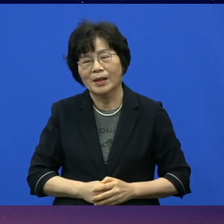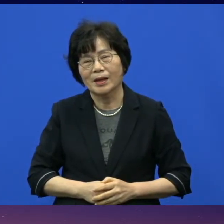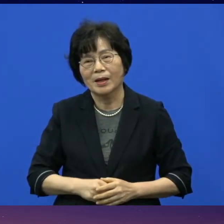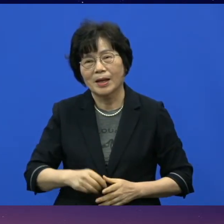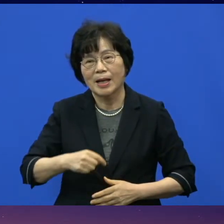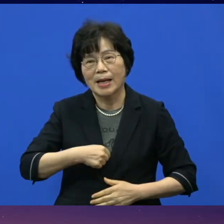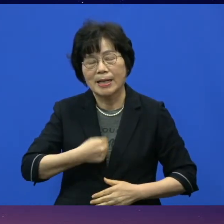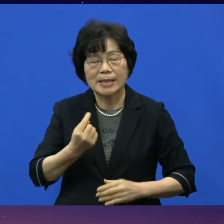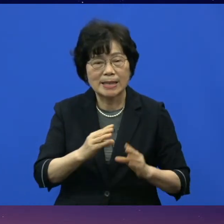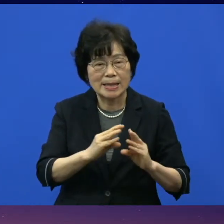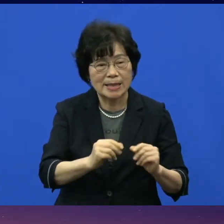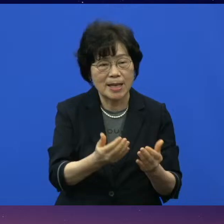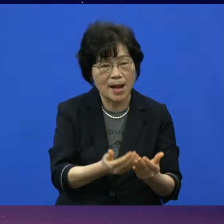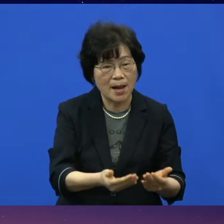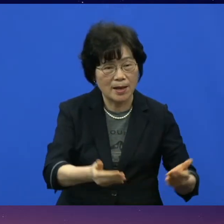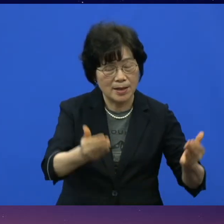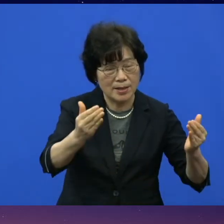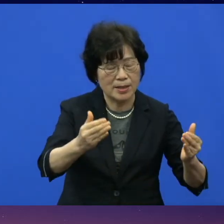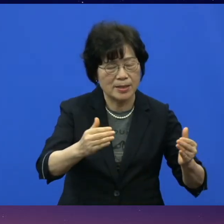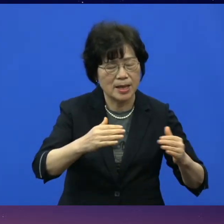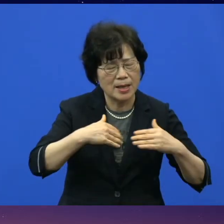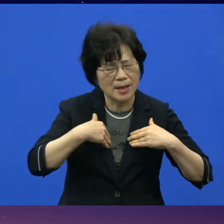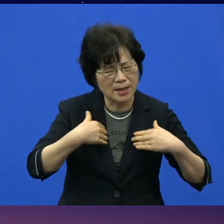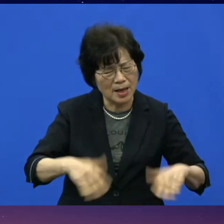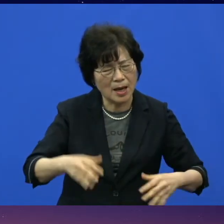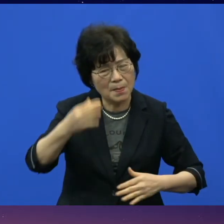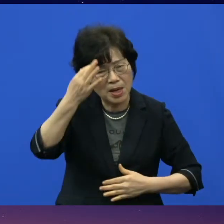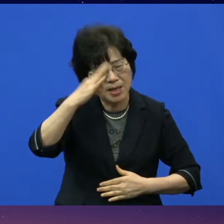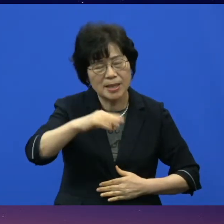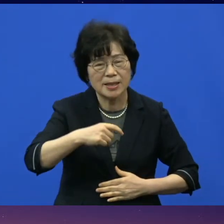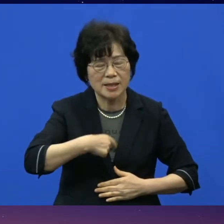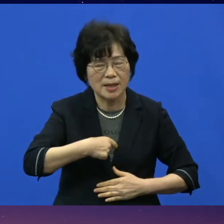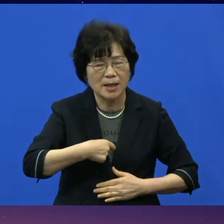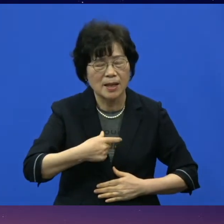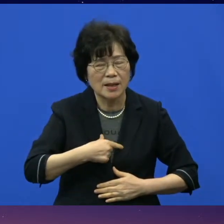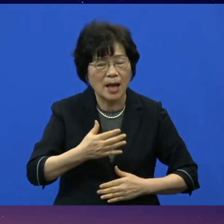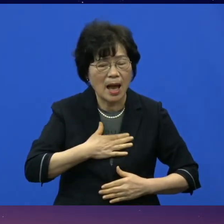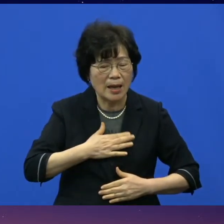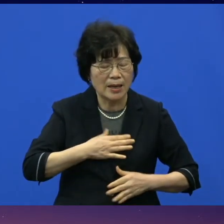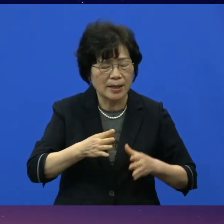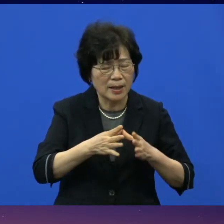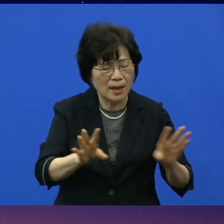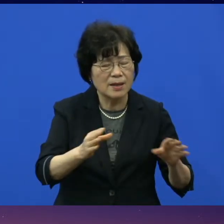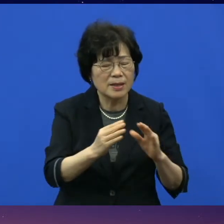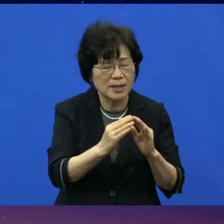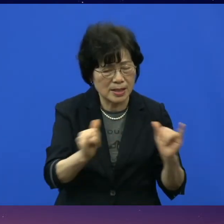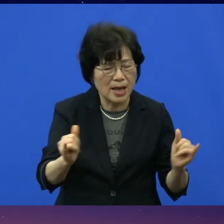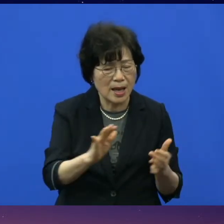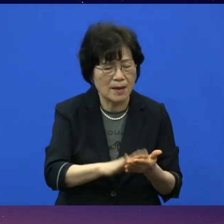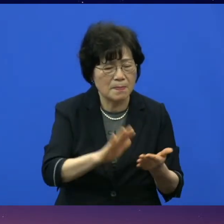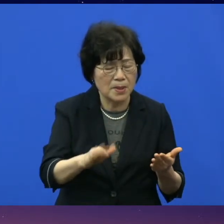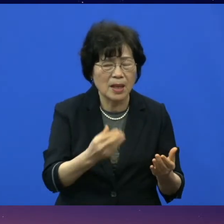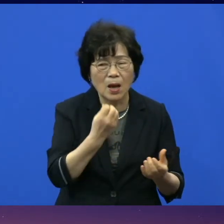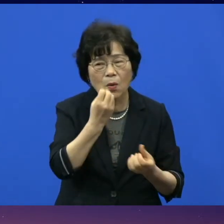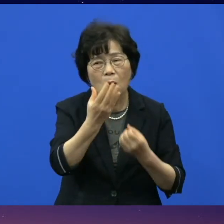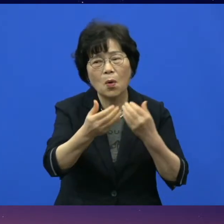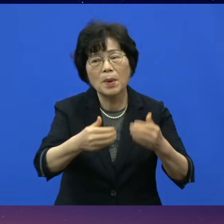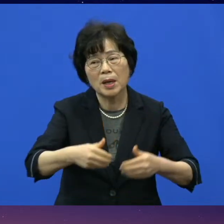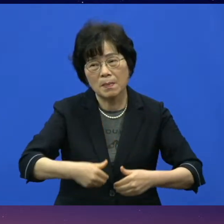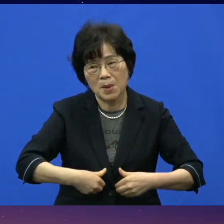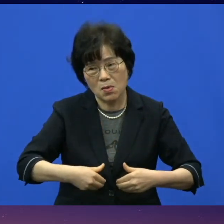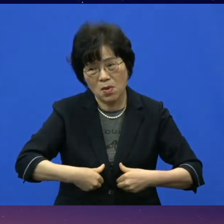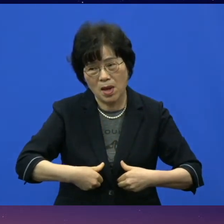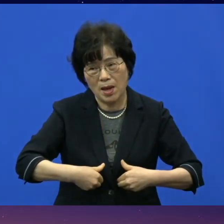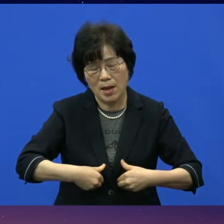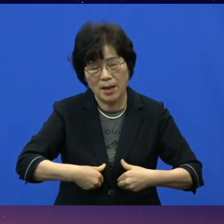자신의 질그릇임을 인정하지 않으려고 하는 거예요. 나는 깨어진 자라고 고백해야 돼요. 자꾸 땜질하지